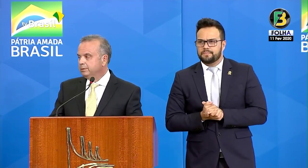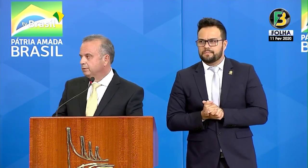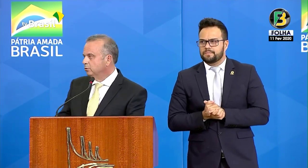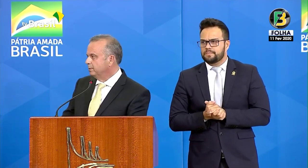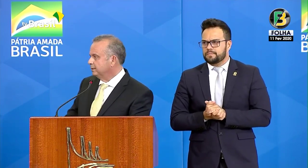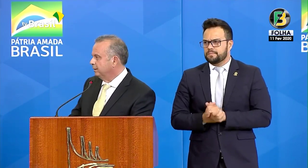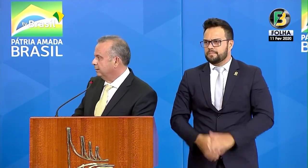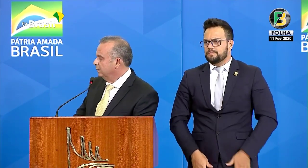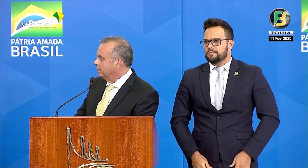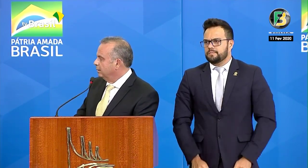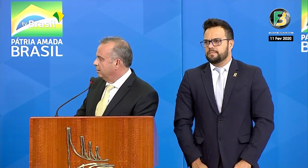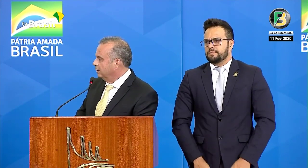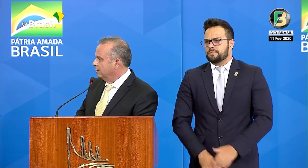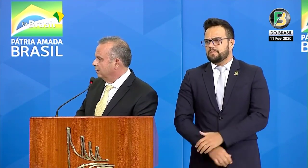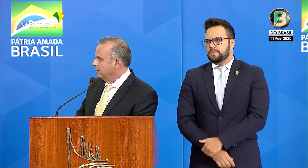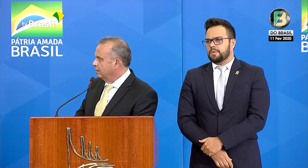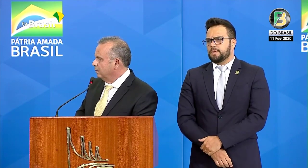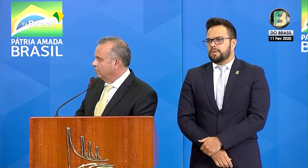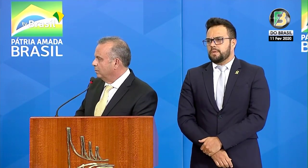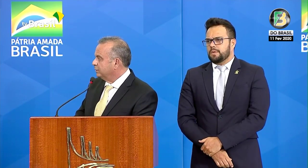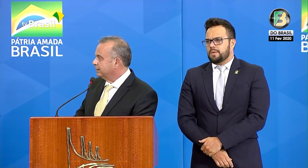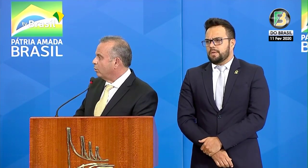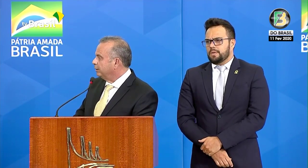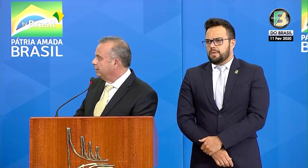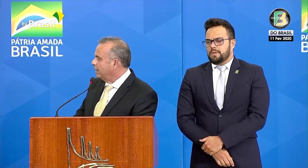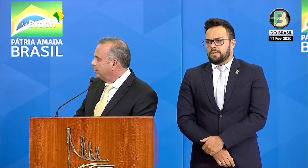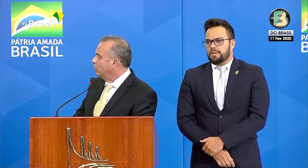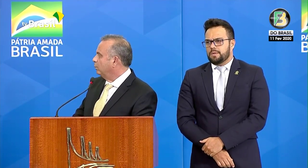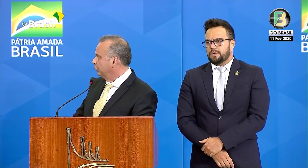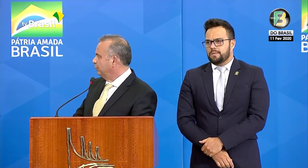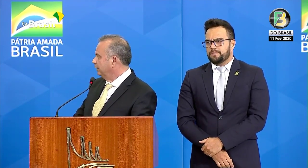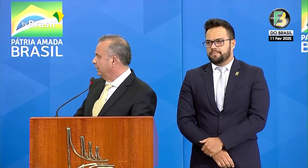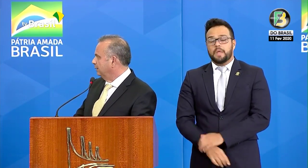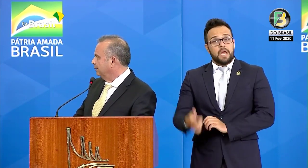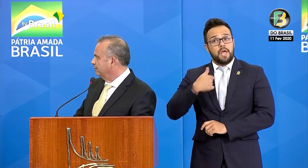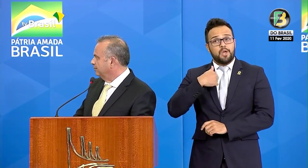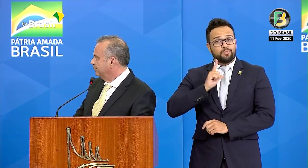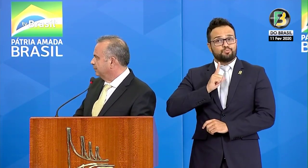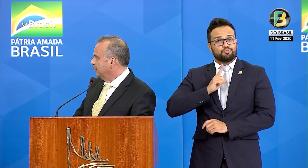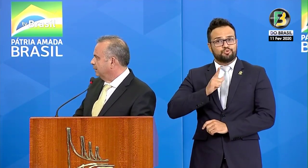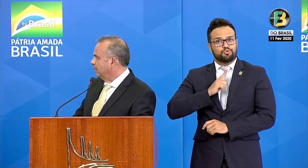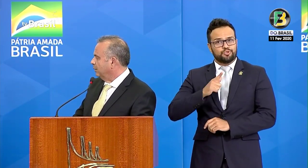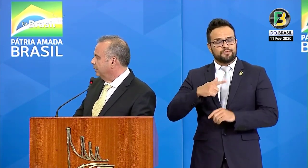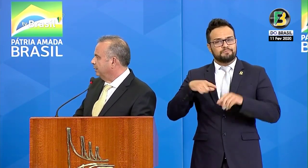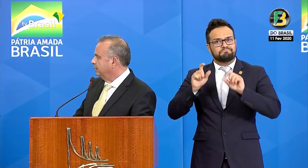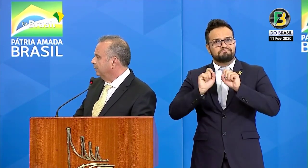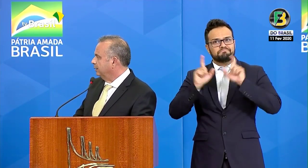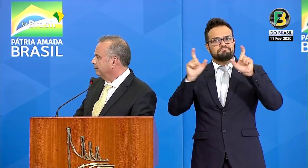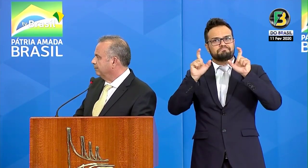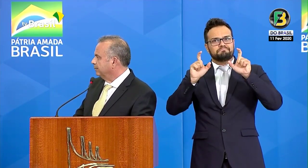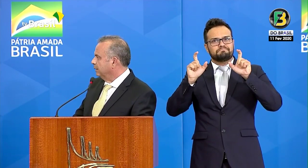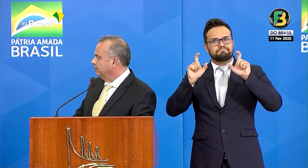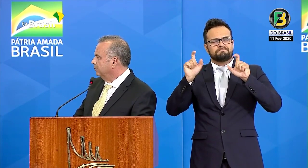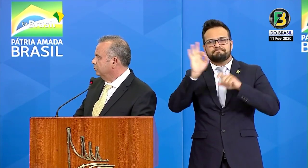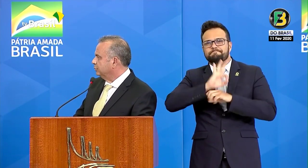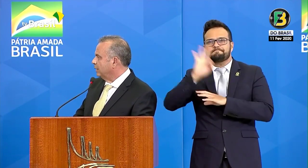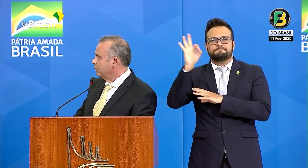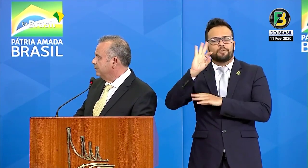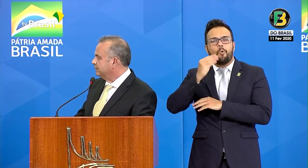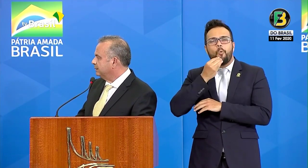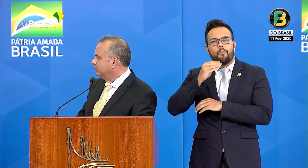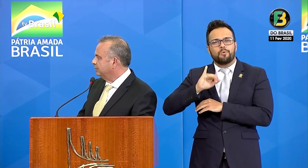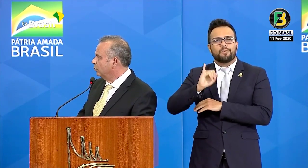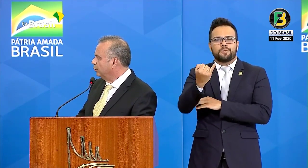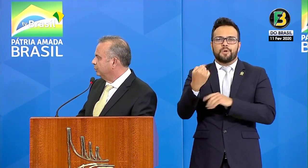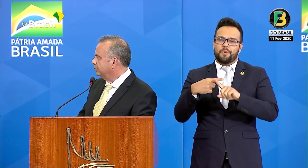Eu tive, senhor presidente, uma extraordinária oportunidade, na hora em que nos